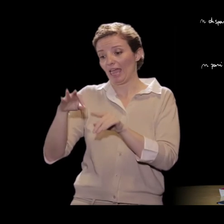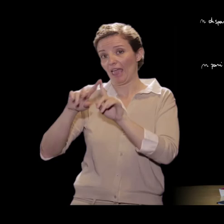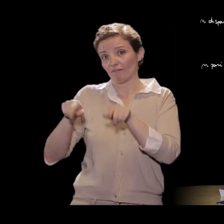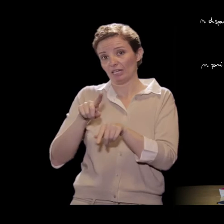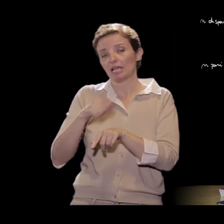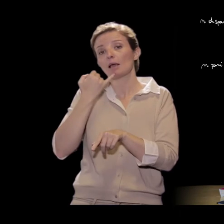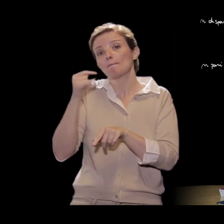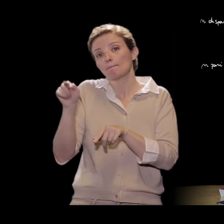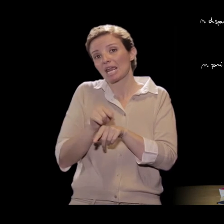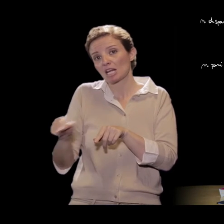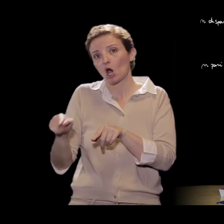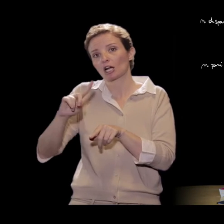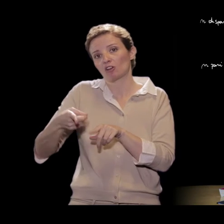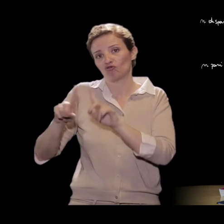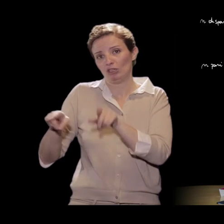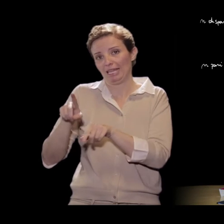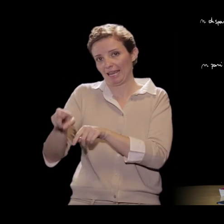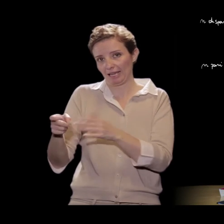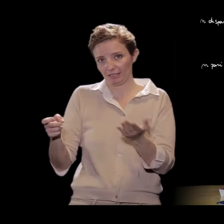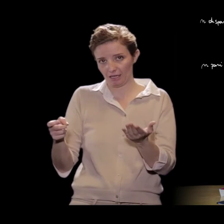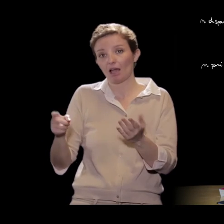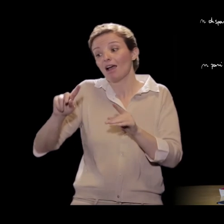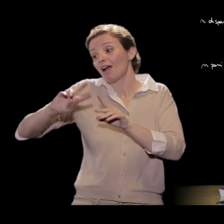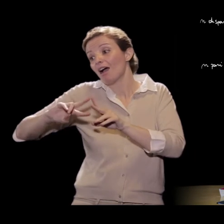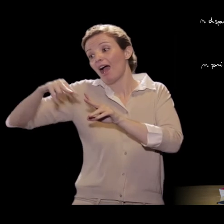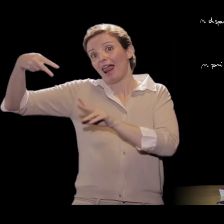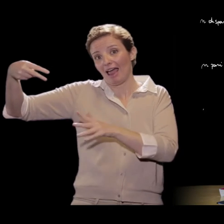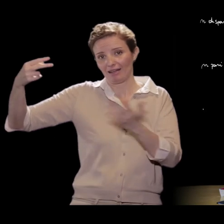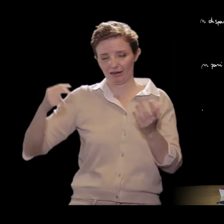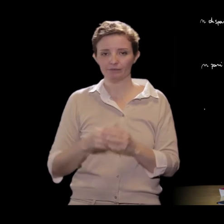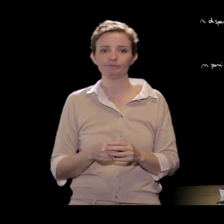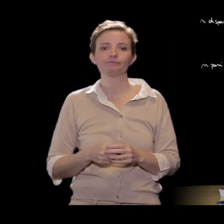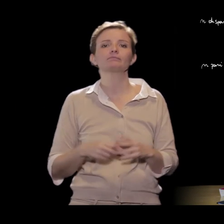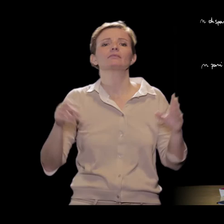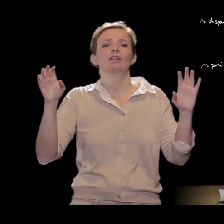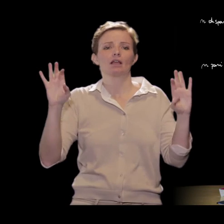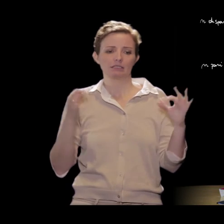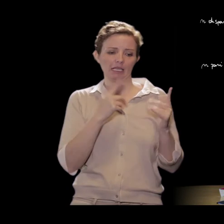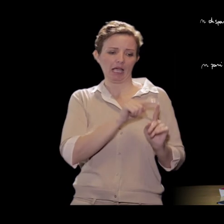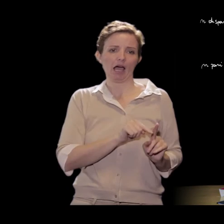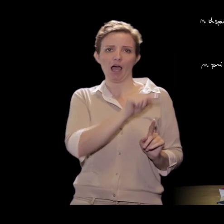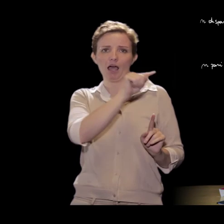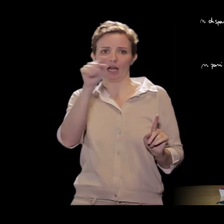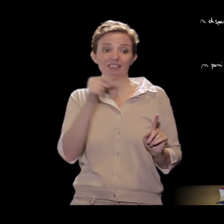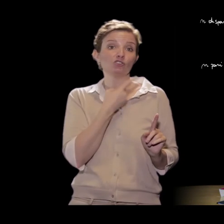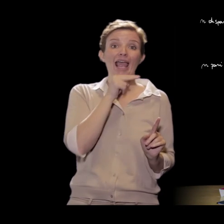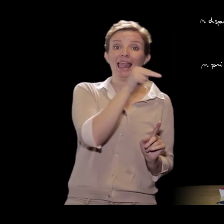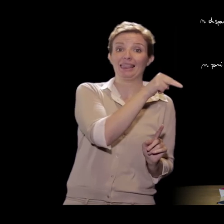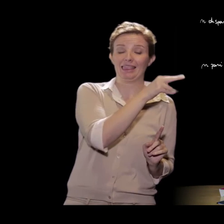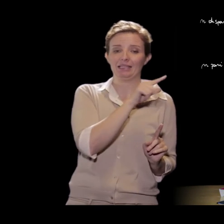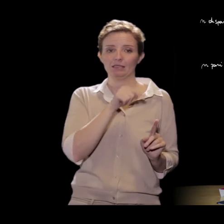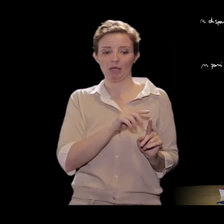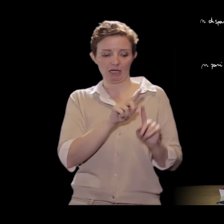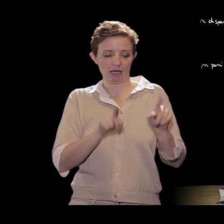FX di GX all n se Rad ennesima di